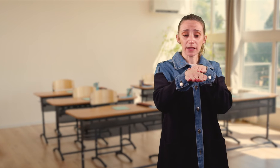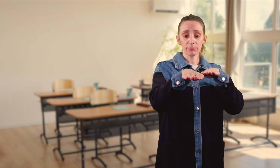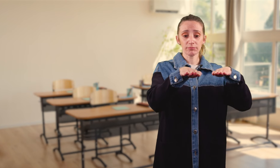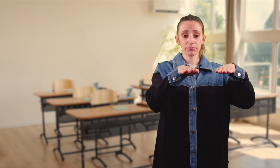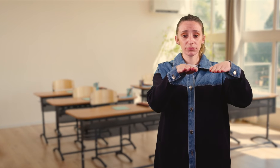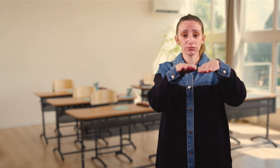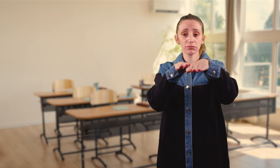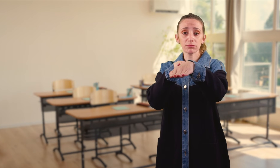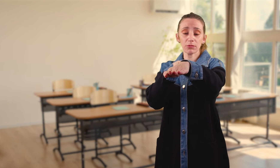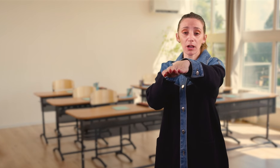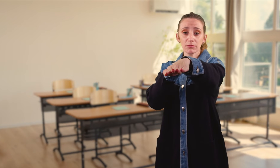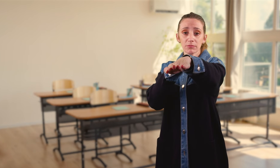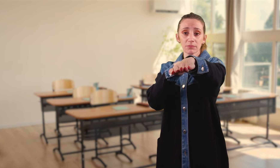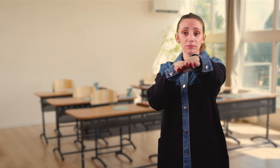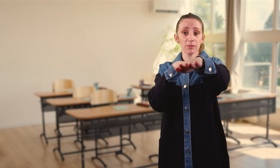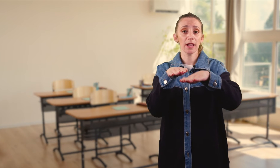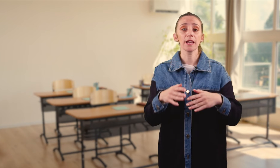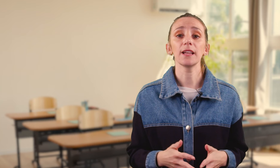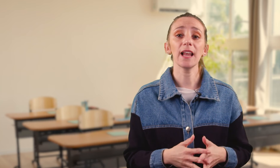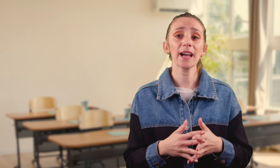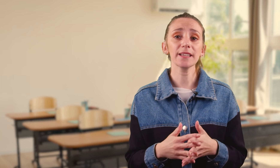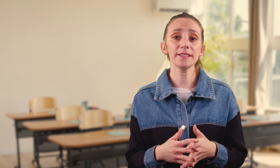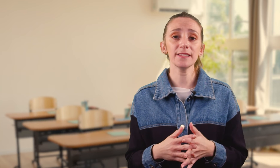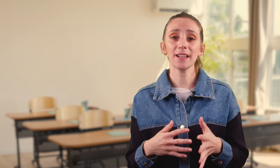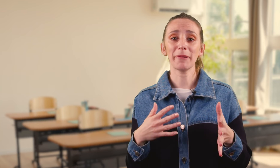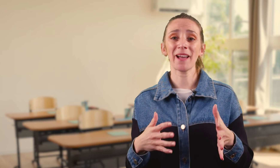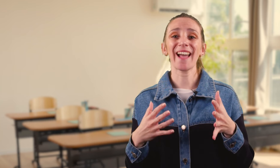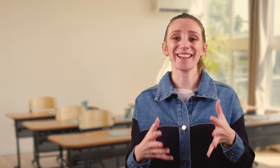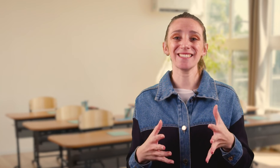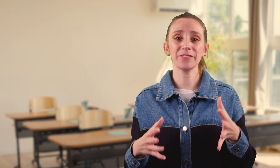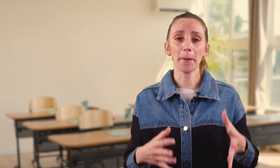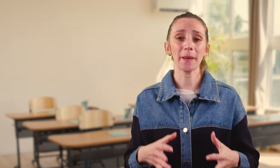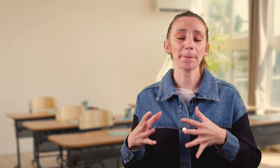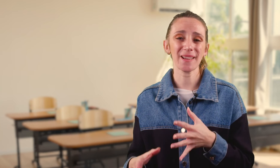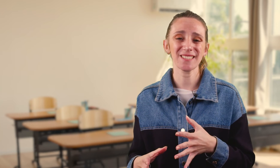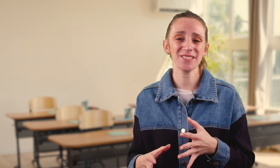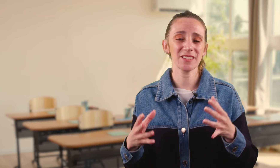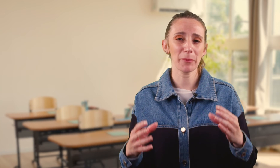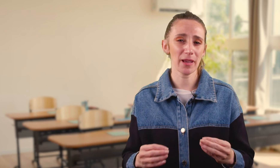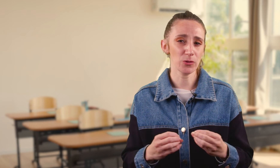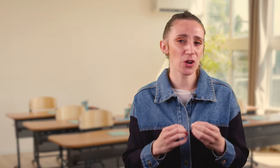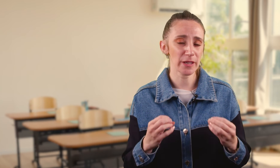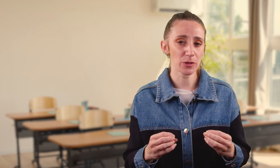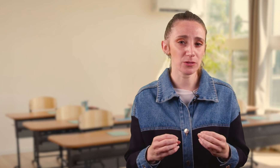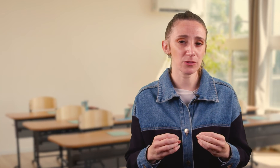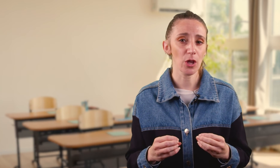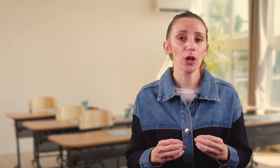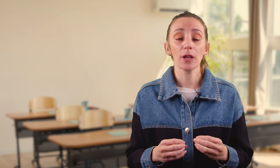et voilà. Là, ici, la main active, main passive n'a pas une grande importance.